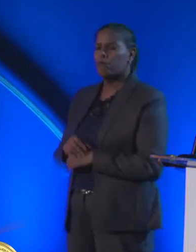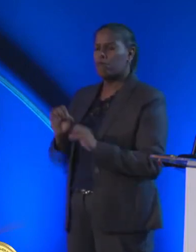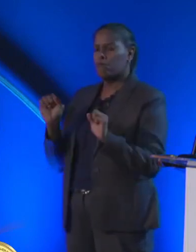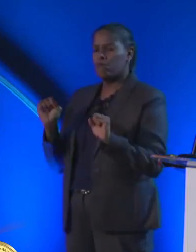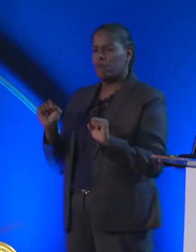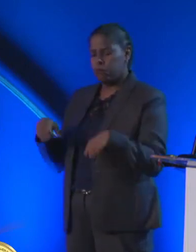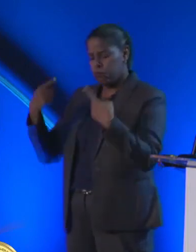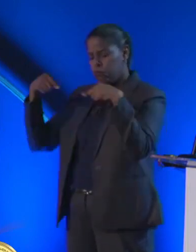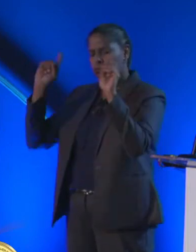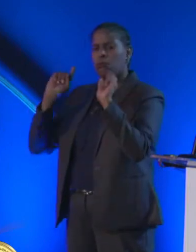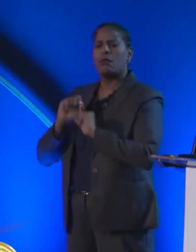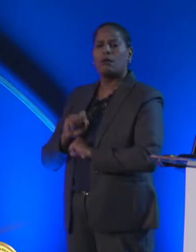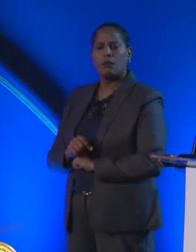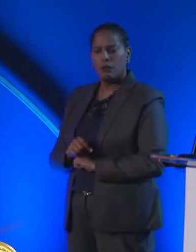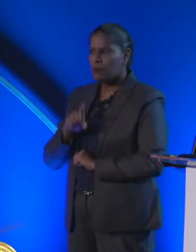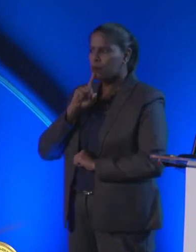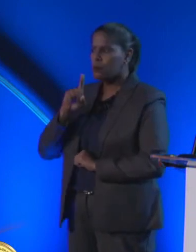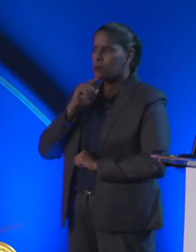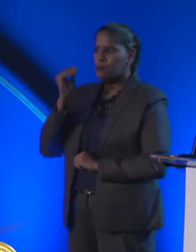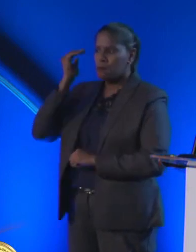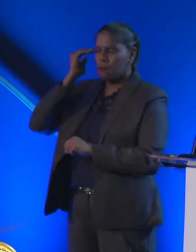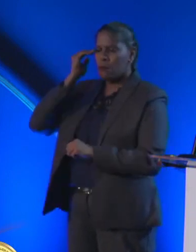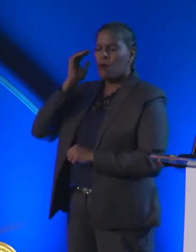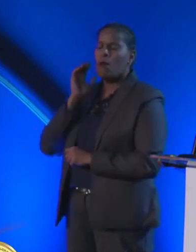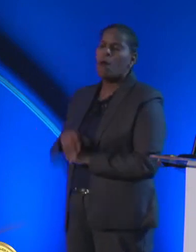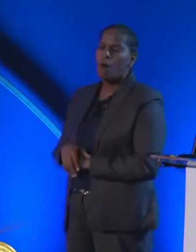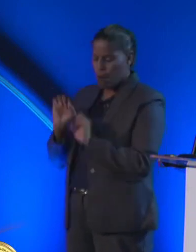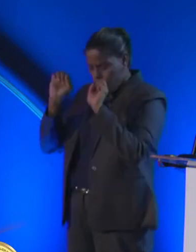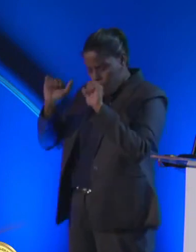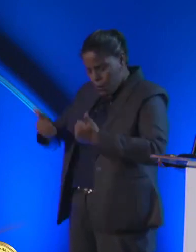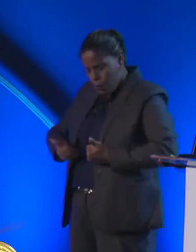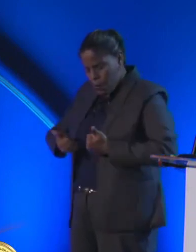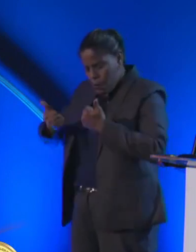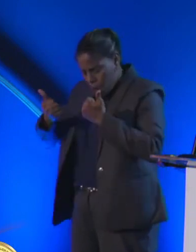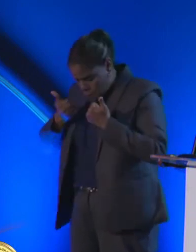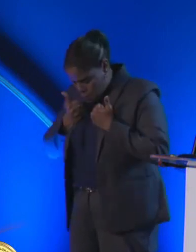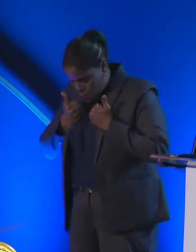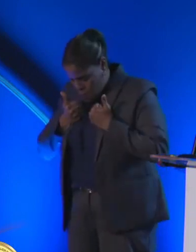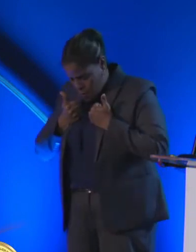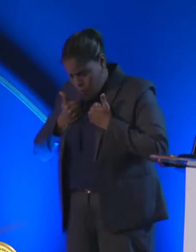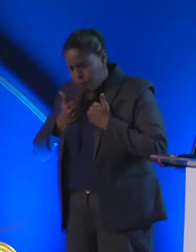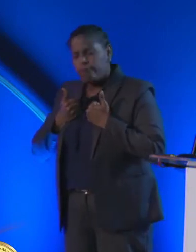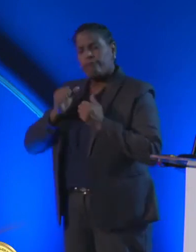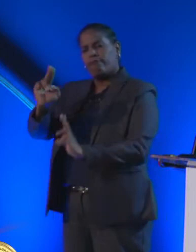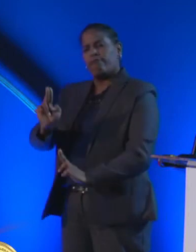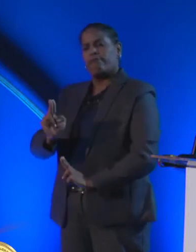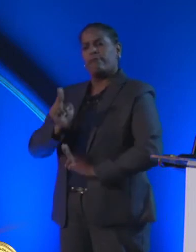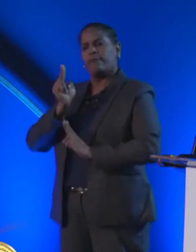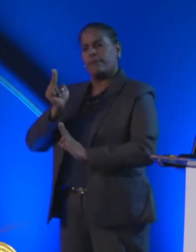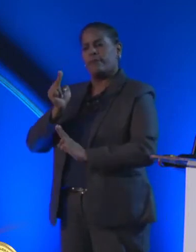a lograr estoy segura que vamos a vivir desde la dignidad y